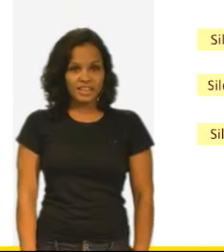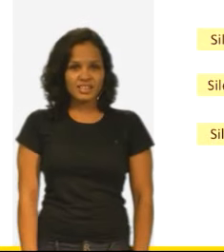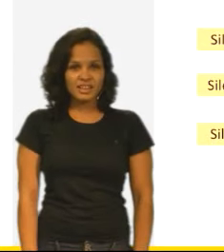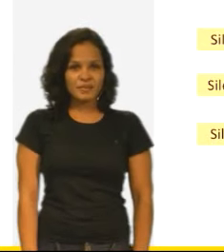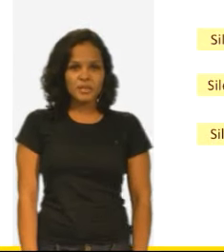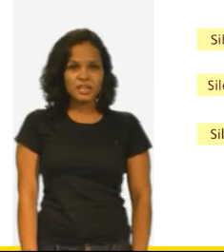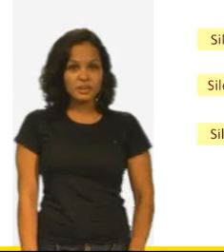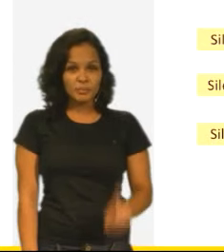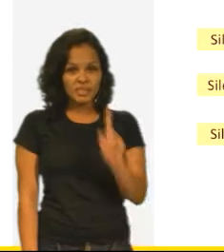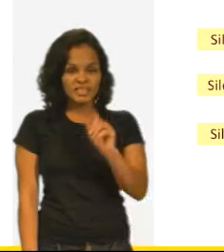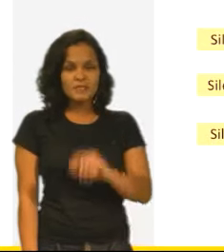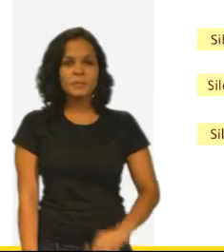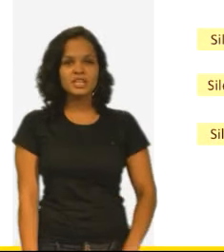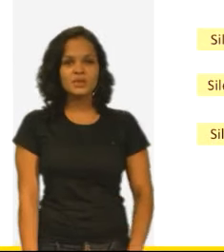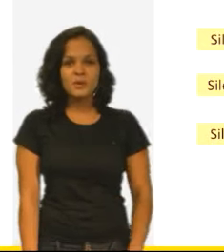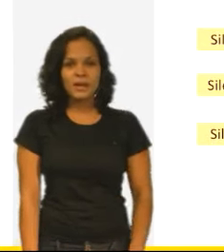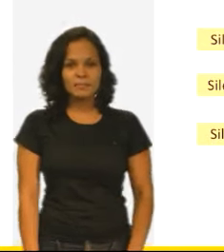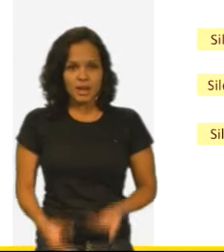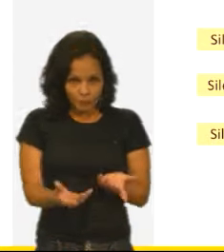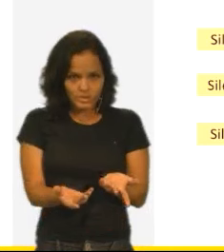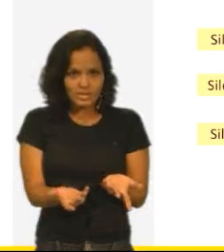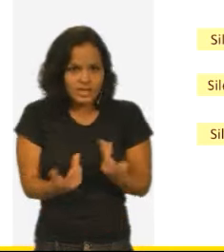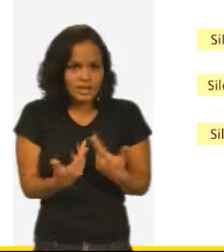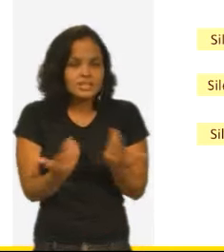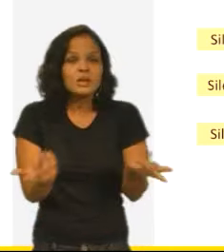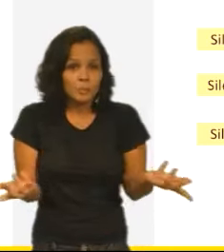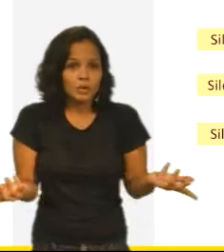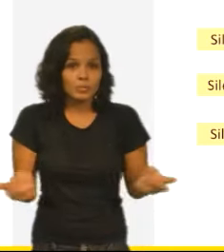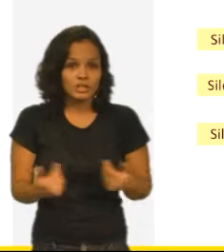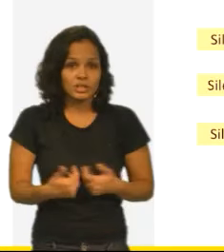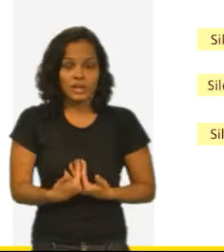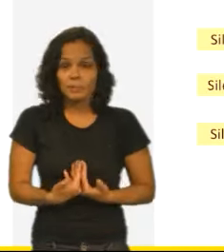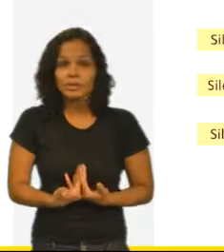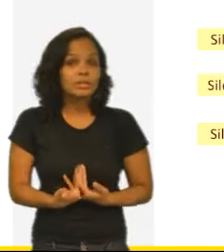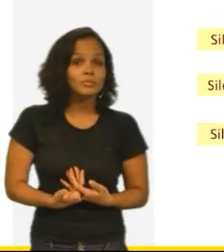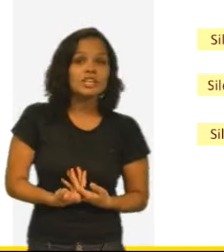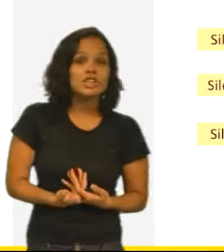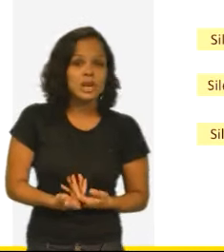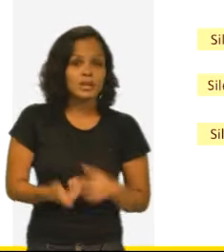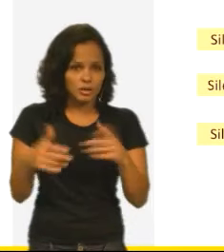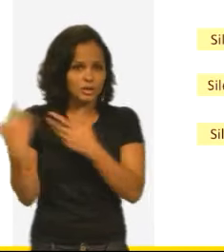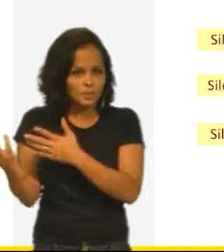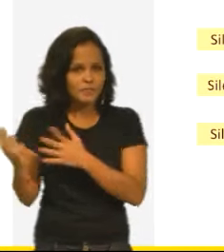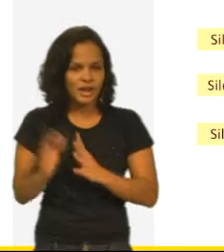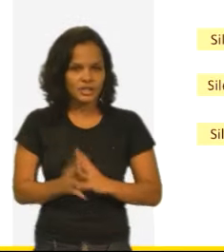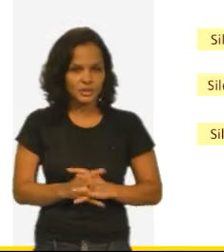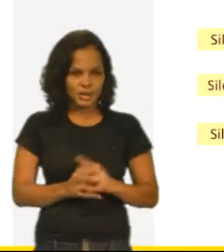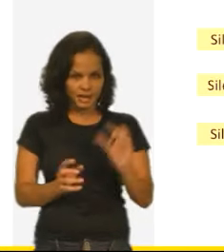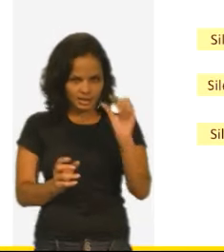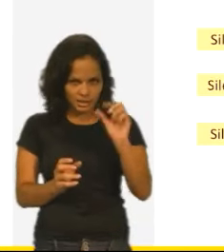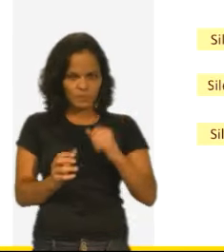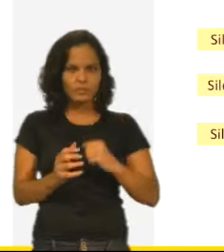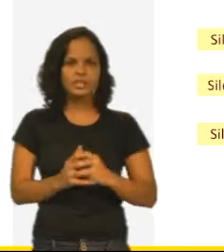parece até feminino, mas nem feminino é. Vossa Excelência é um pronome de tratamento que não tem gênero. Nós vamos falar disso na crase daqui um